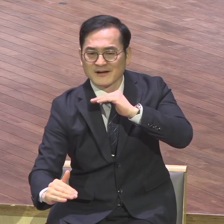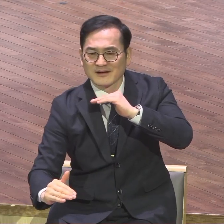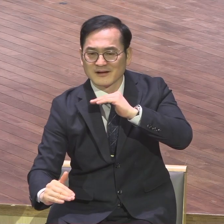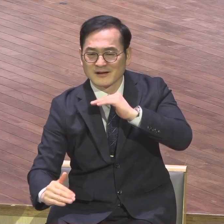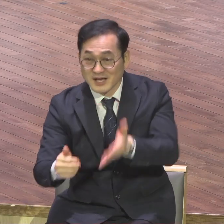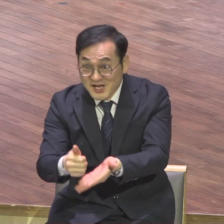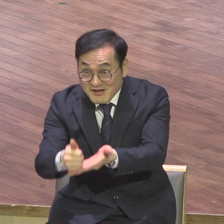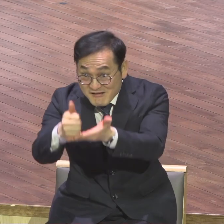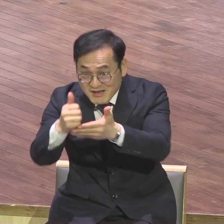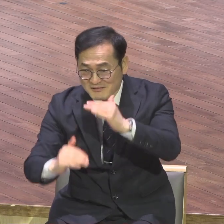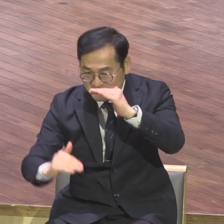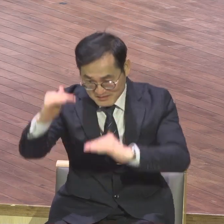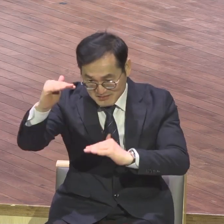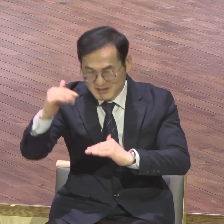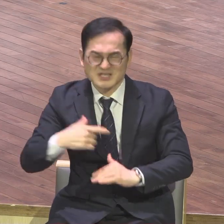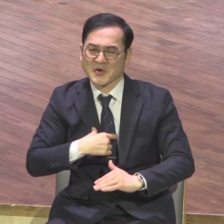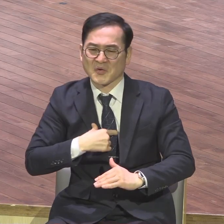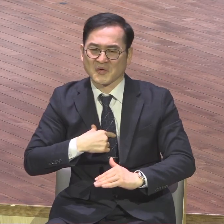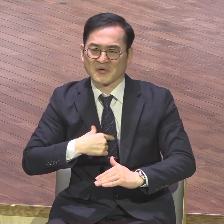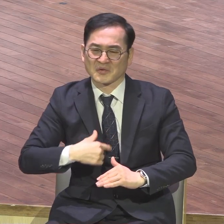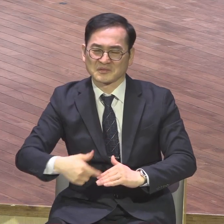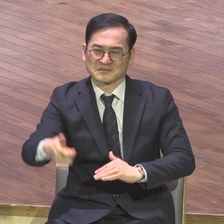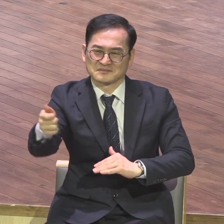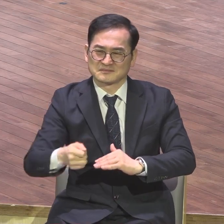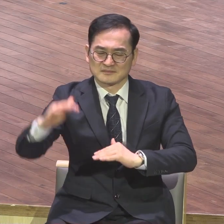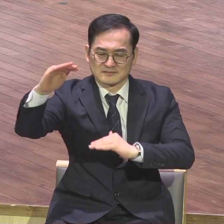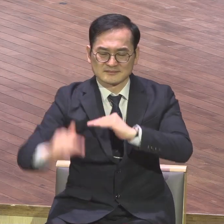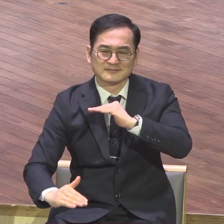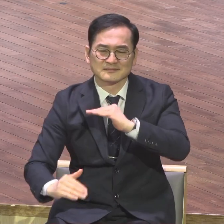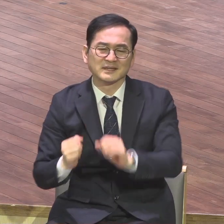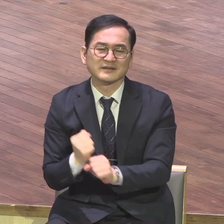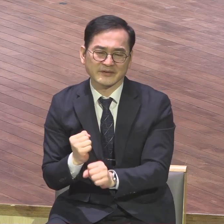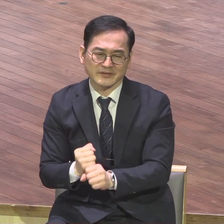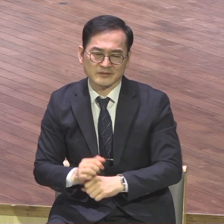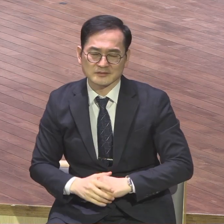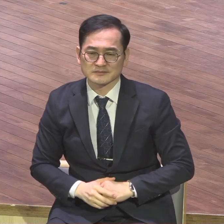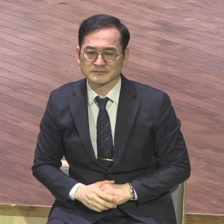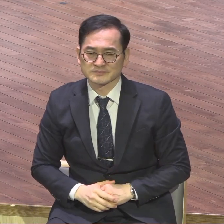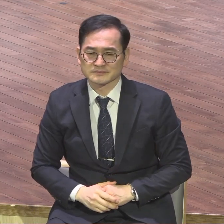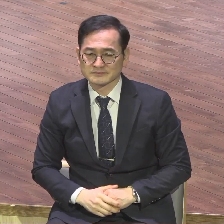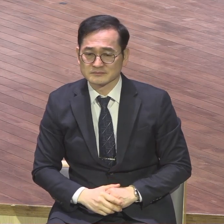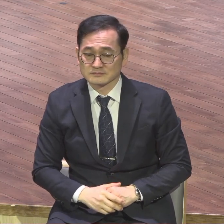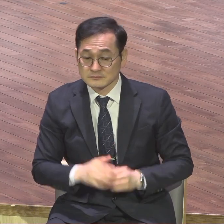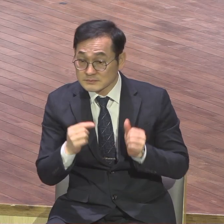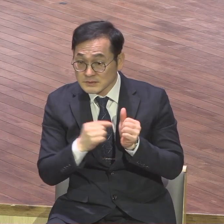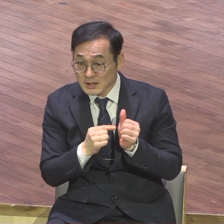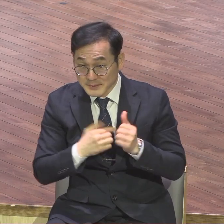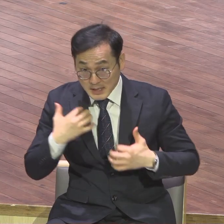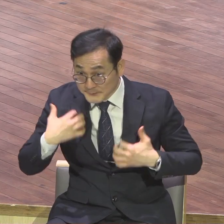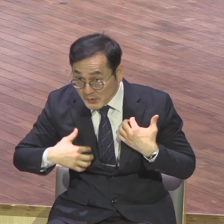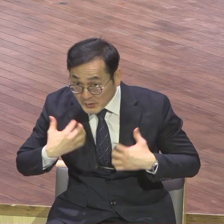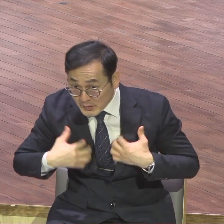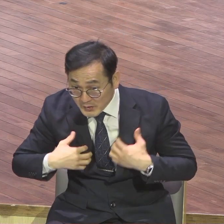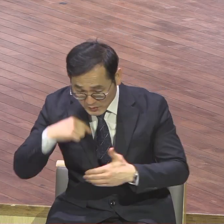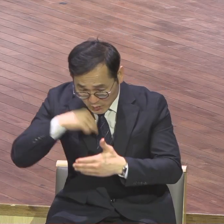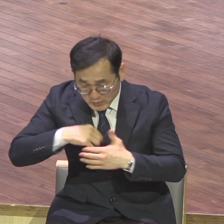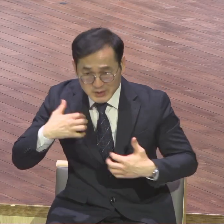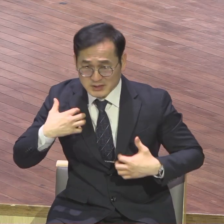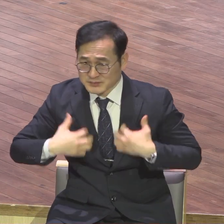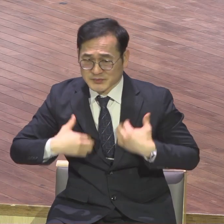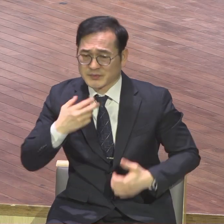잘 봐야 될 것은요, 이런 사람들은요, 이런 삶에는요, 기쁨이 없어요.